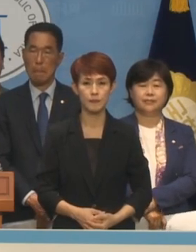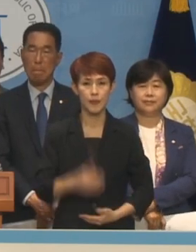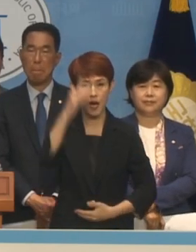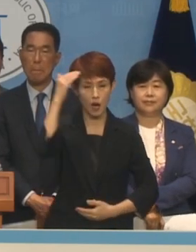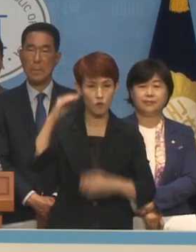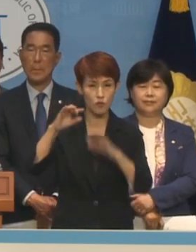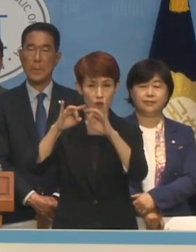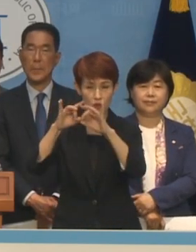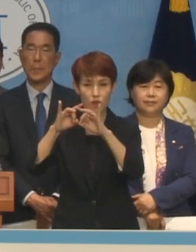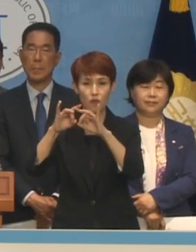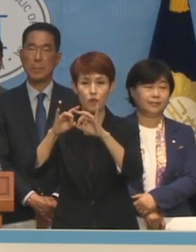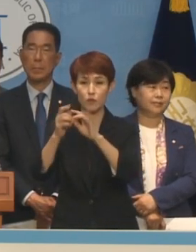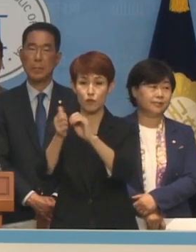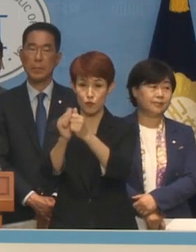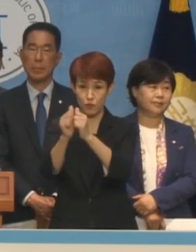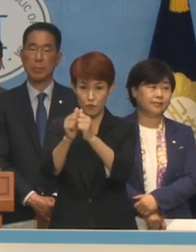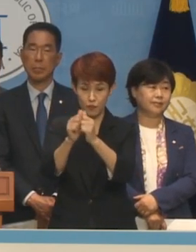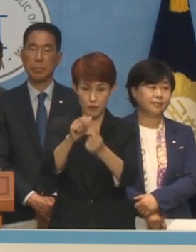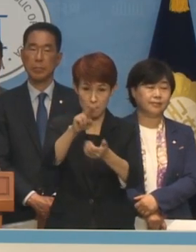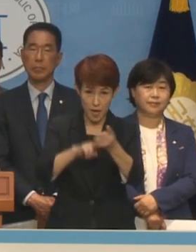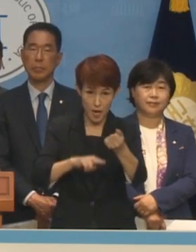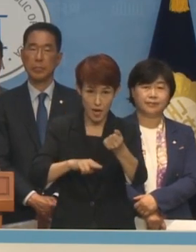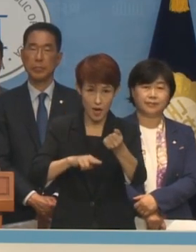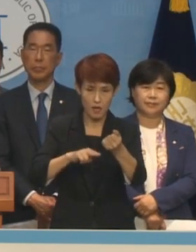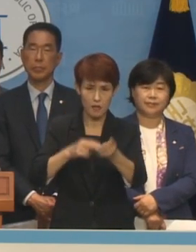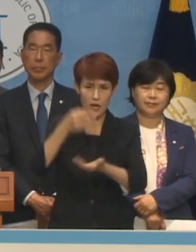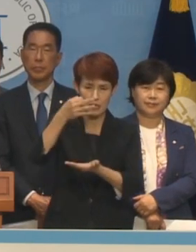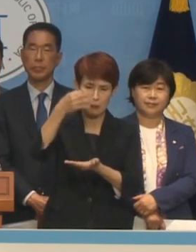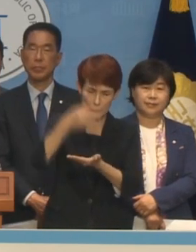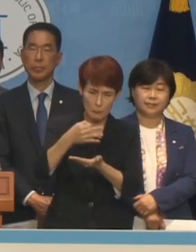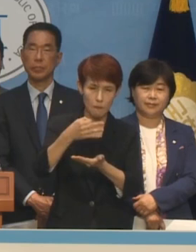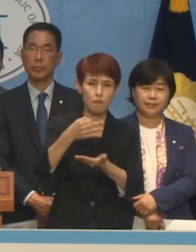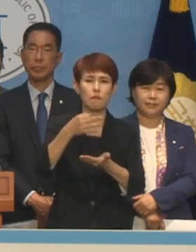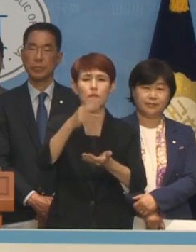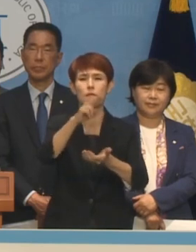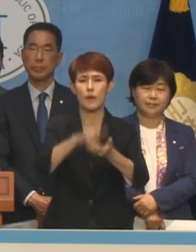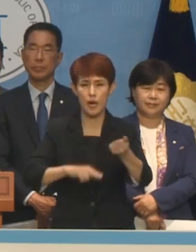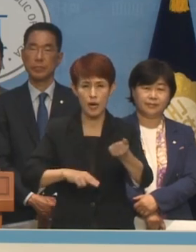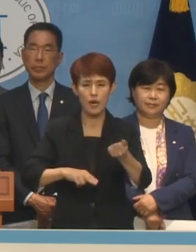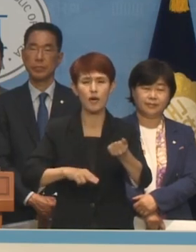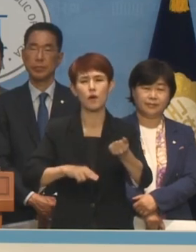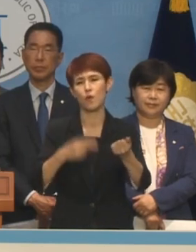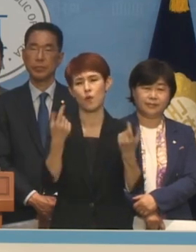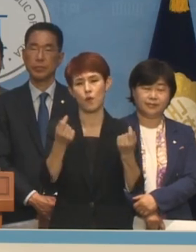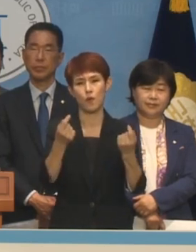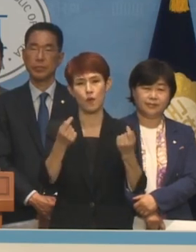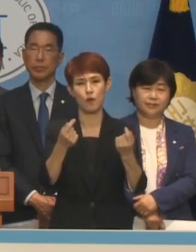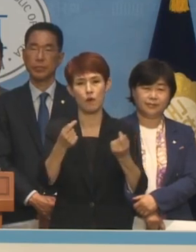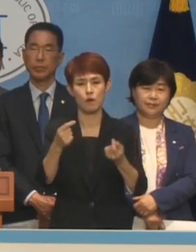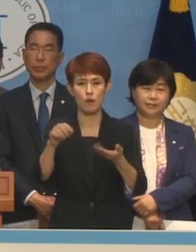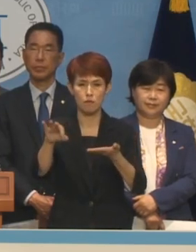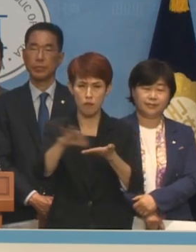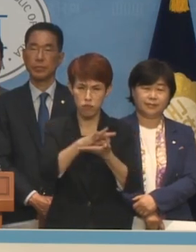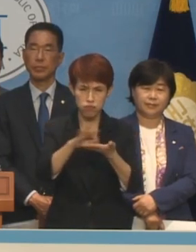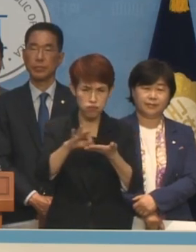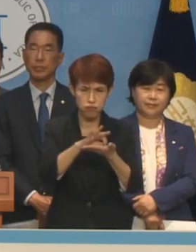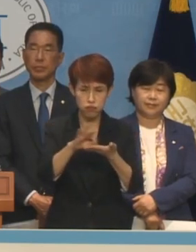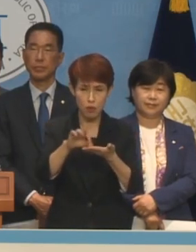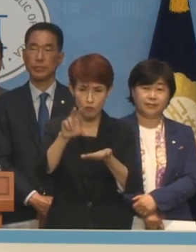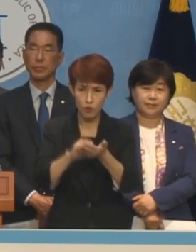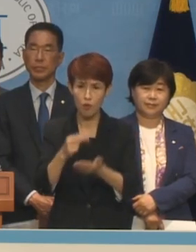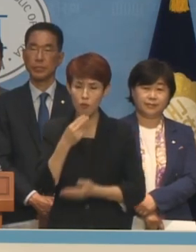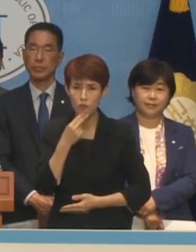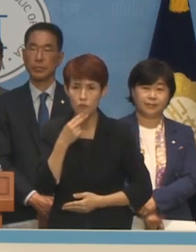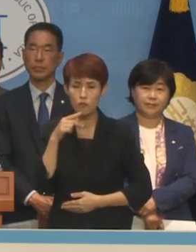한전의 KDN 지분 매각은 한전 KDN 순자산 가치보다 낮은 가격에 매각되는 것이기 때문에 재무 상태에 문제가 없는 KDN